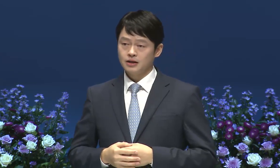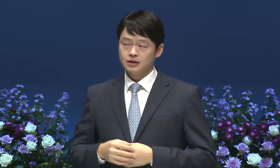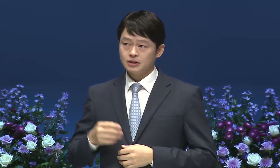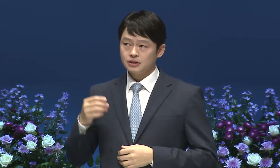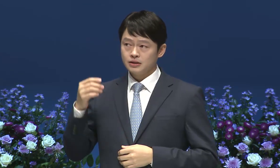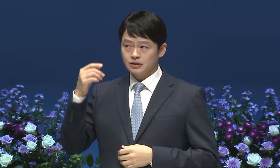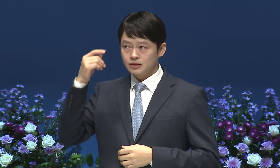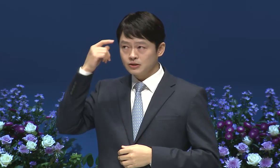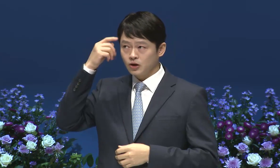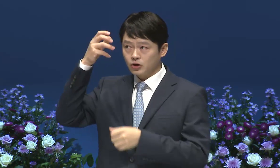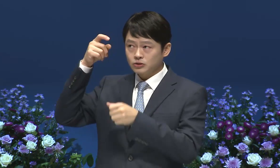그 모습에서도